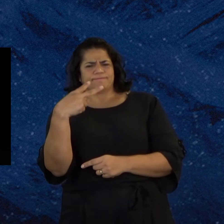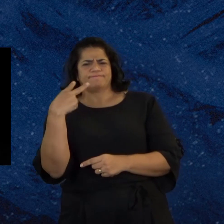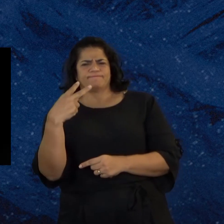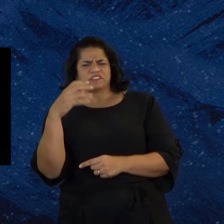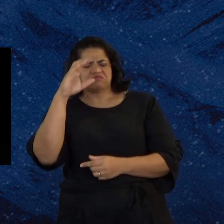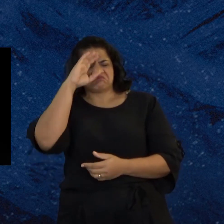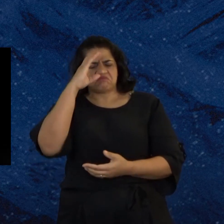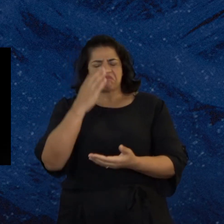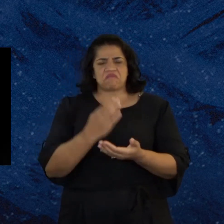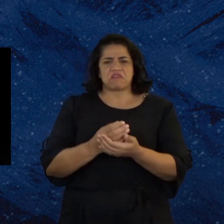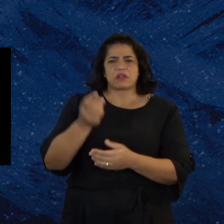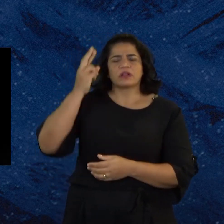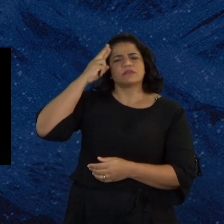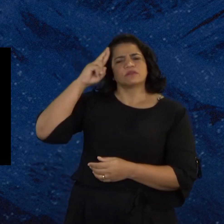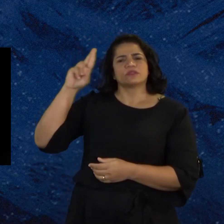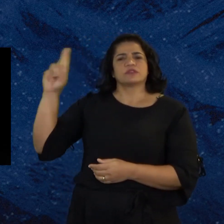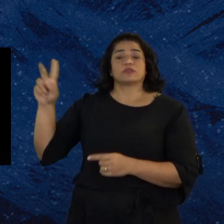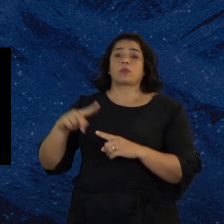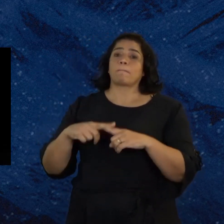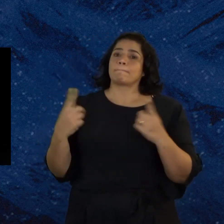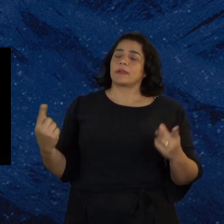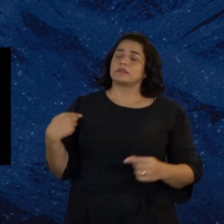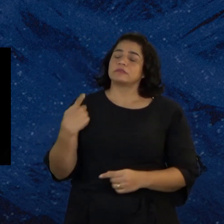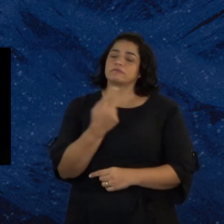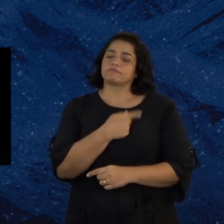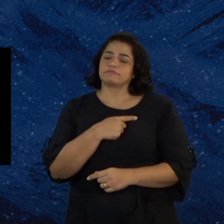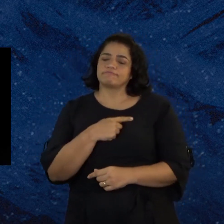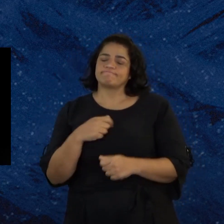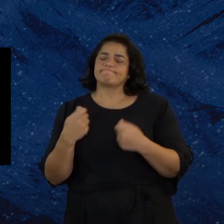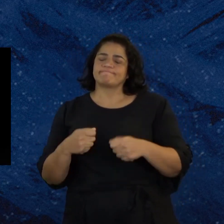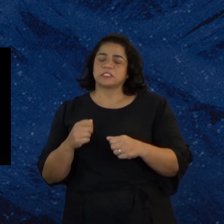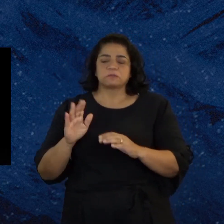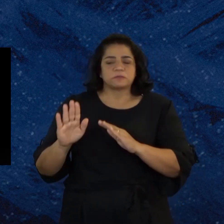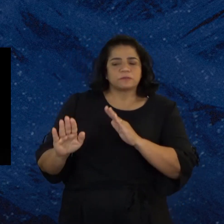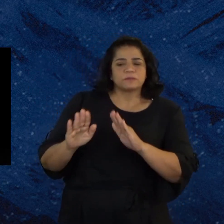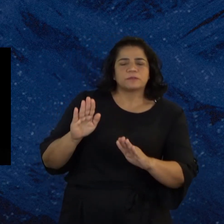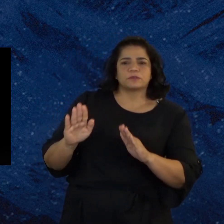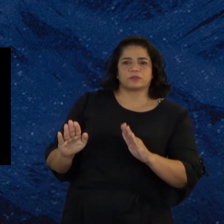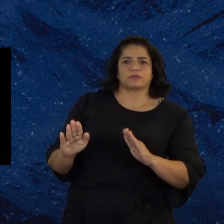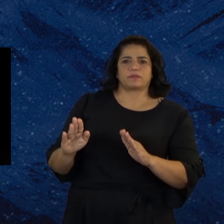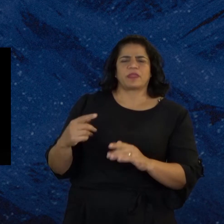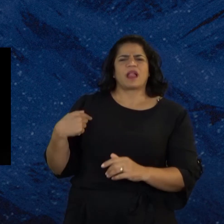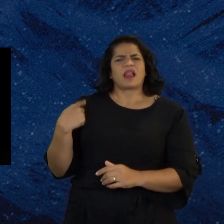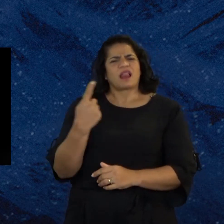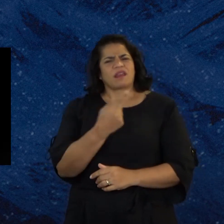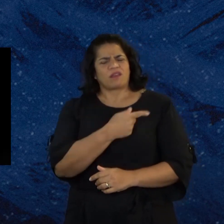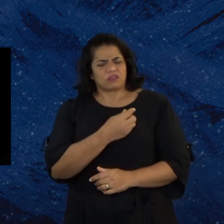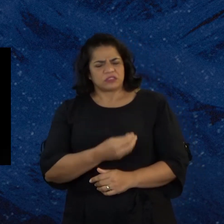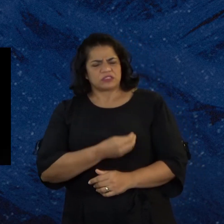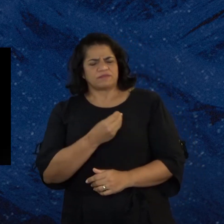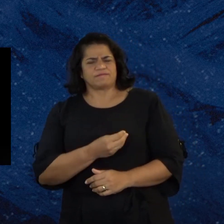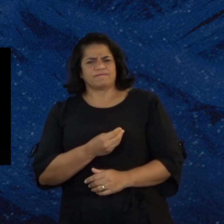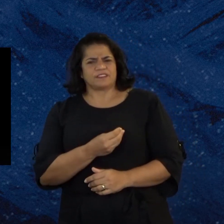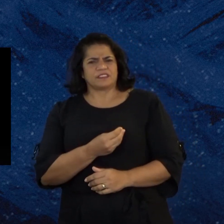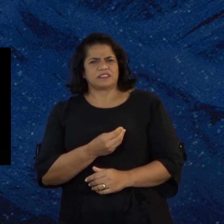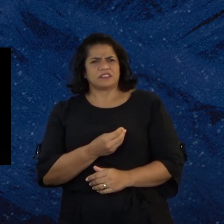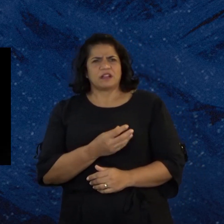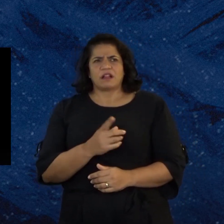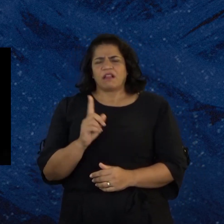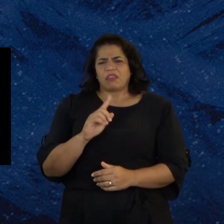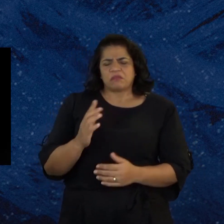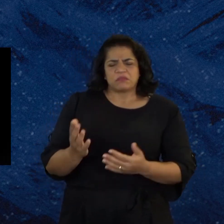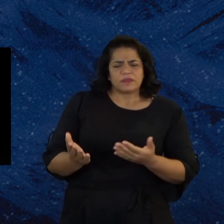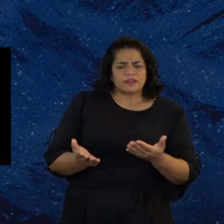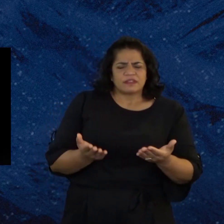cuidado. Para que não tenhamos uma vida de aparência. Para que não reconheçamos, por causa